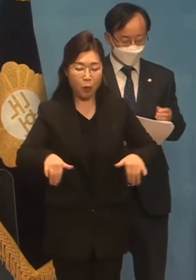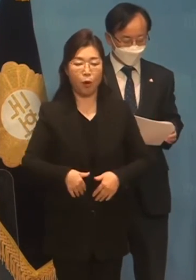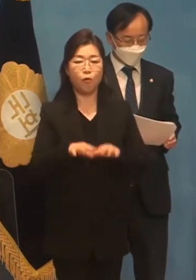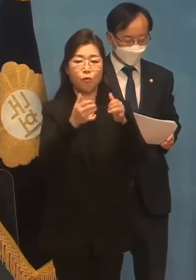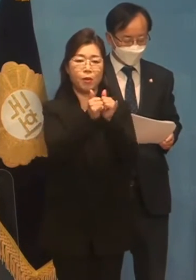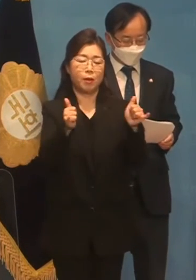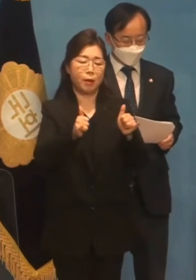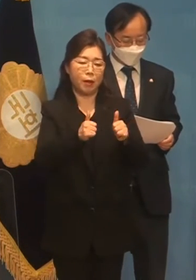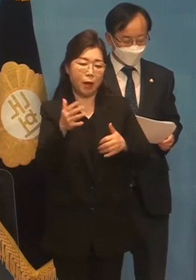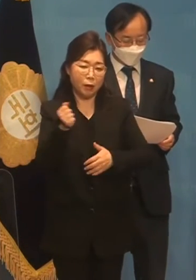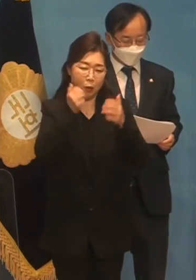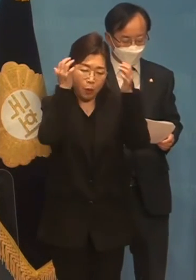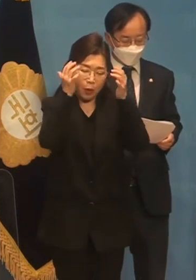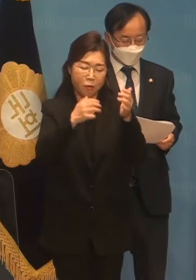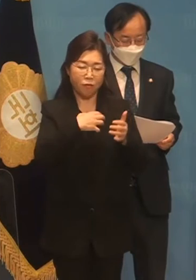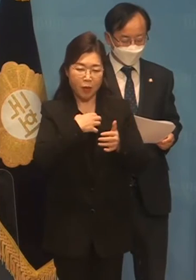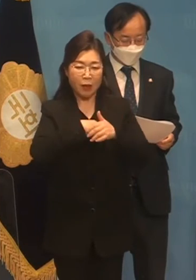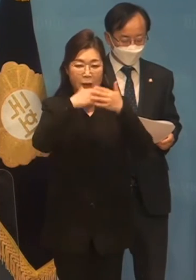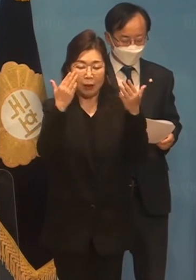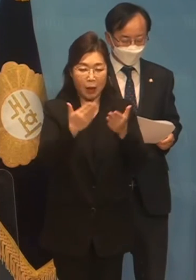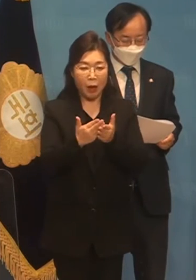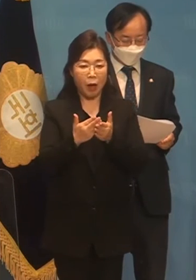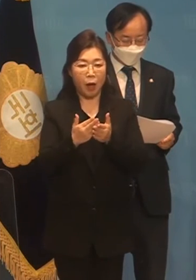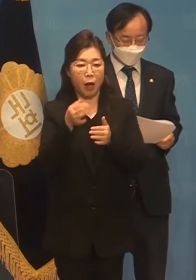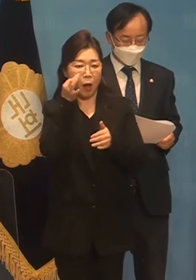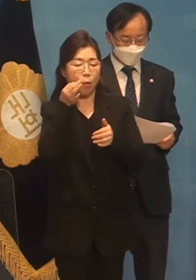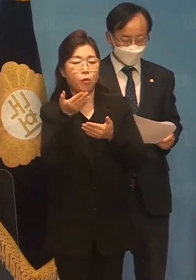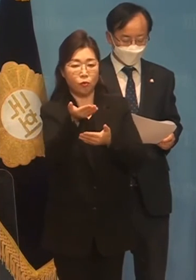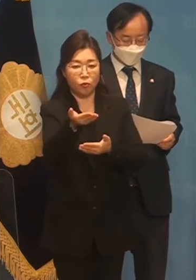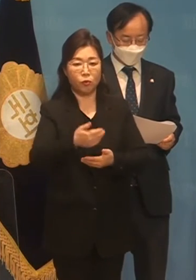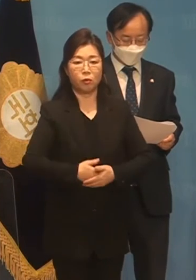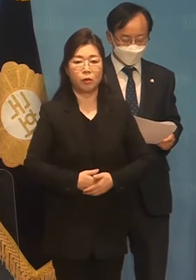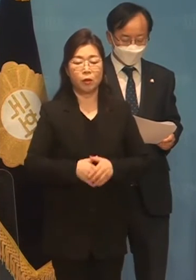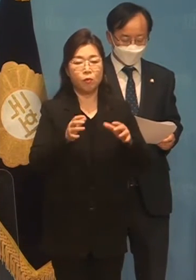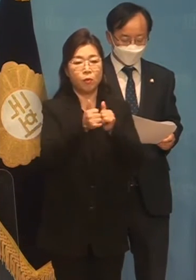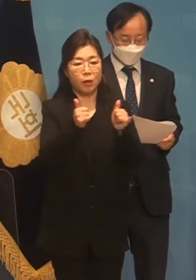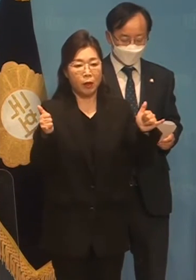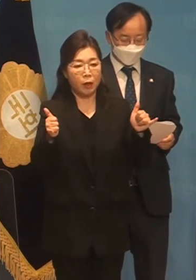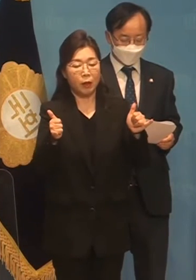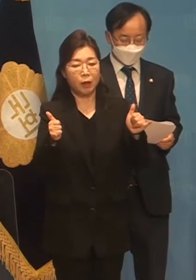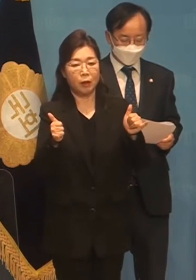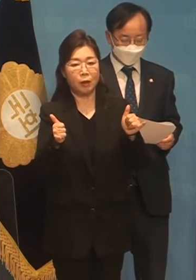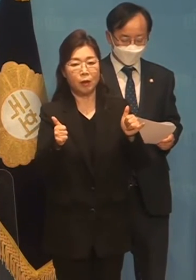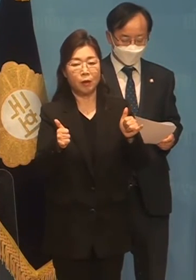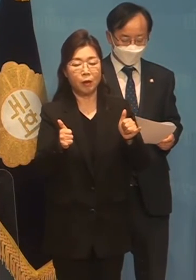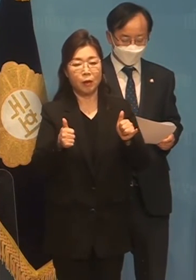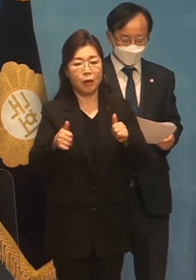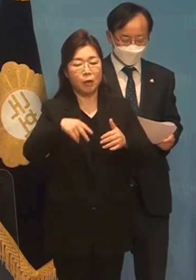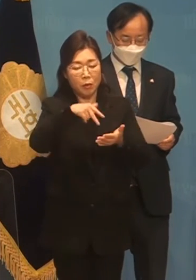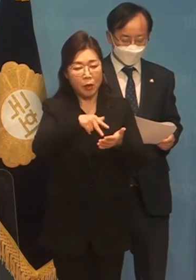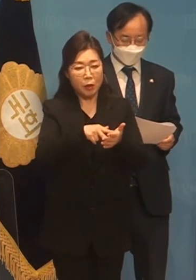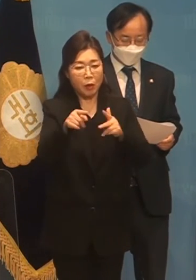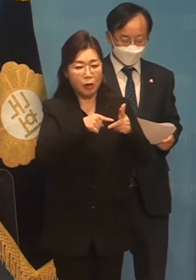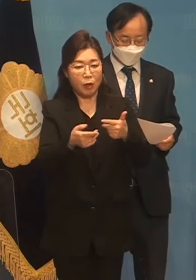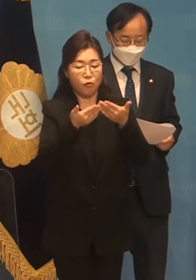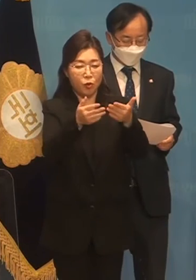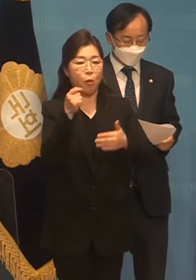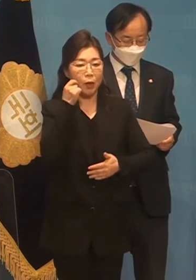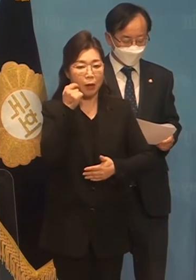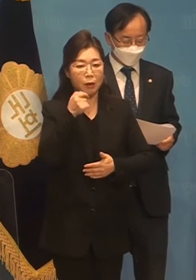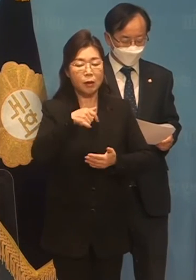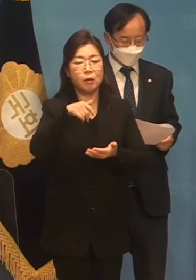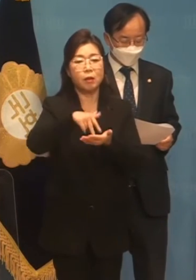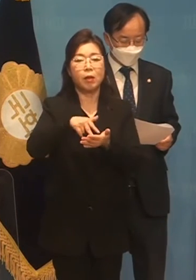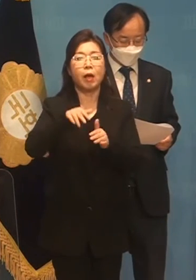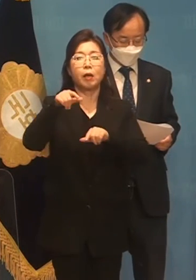있는 고난과 위기를 기점으로 한 선거 전략이 국민에게 통할 리 없으며 국민이 방대한 희생과